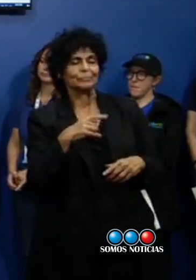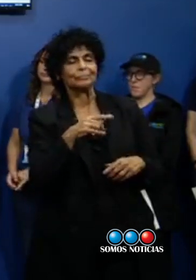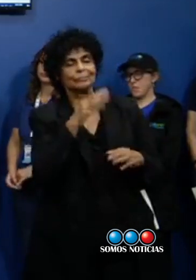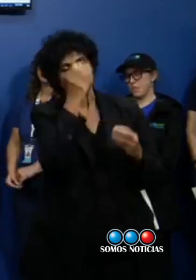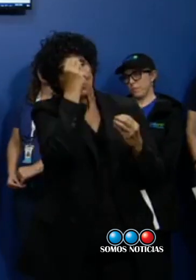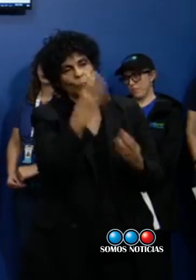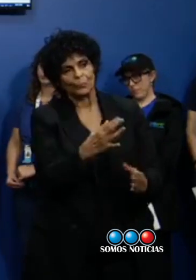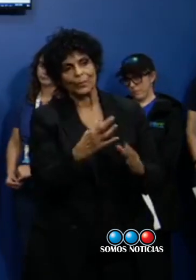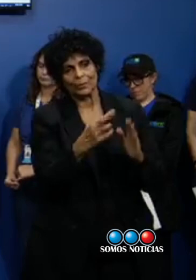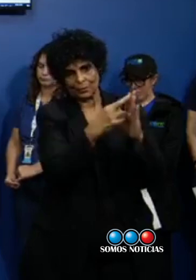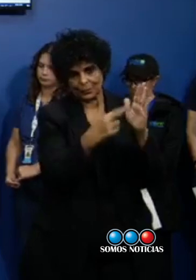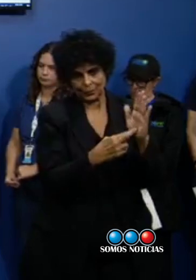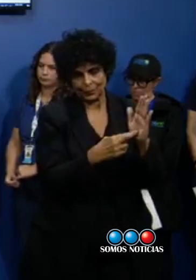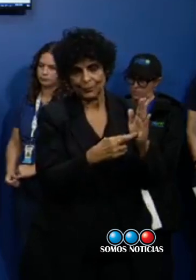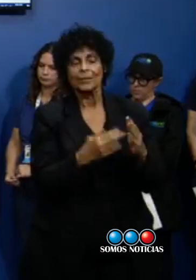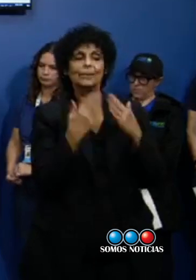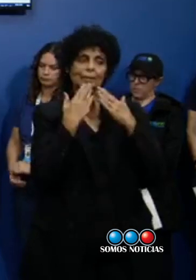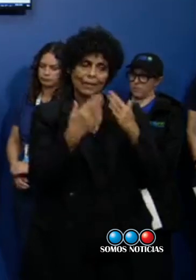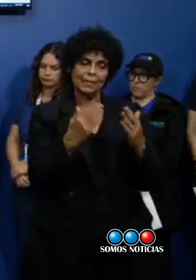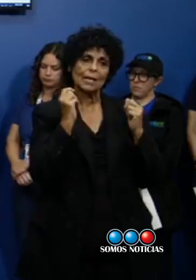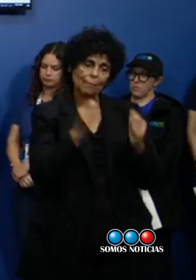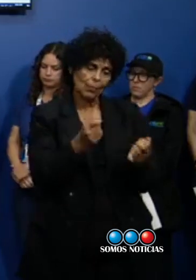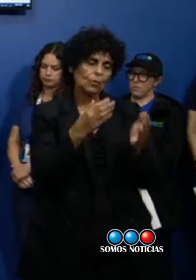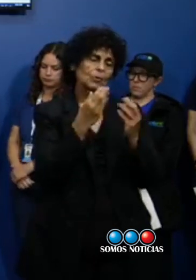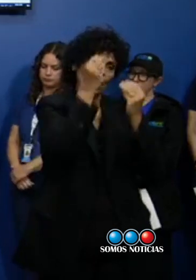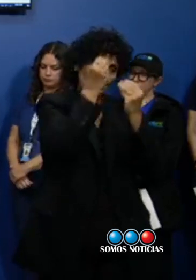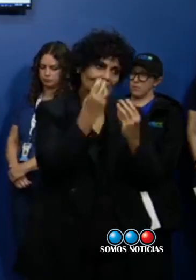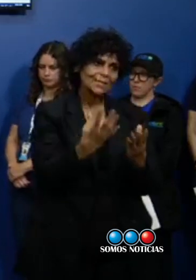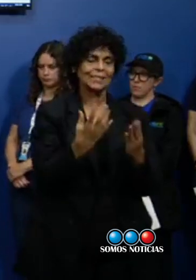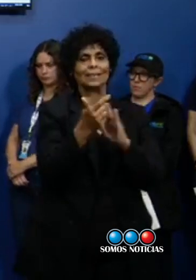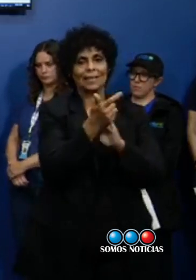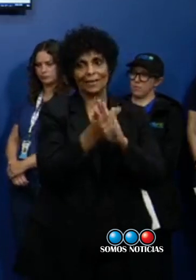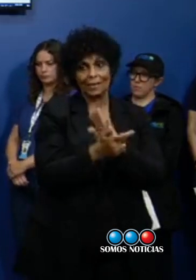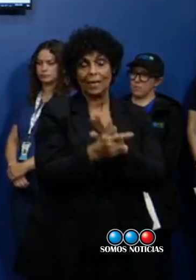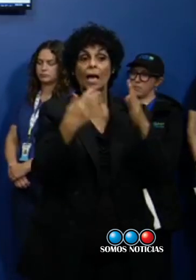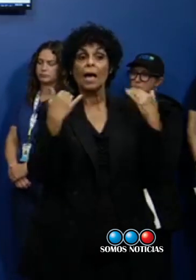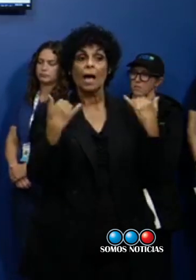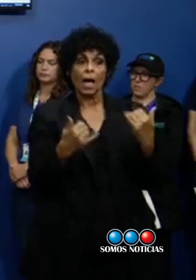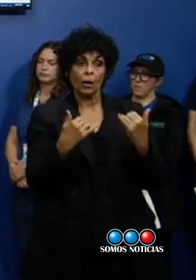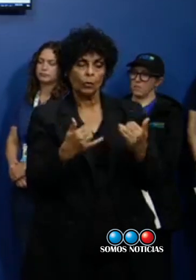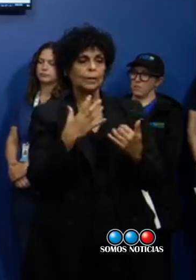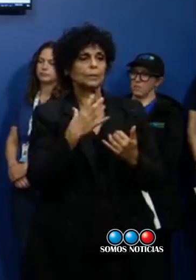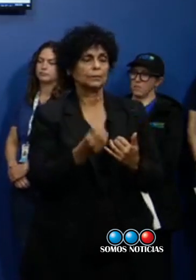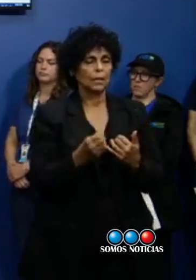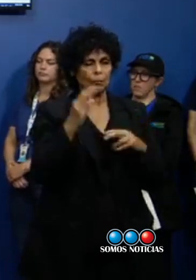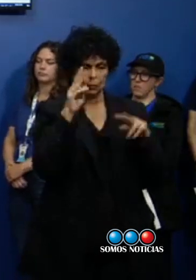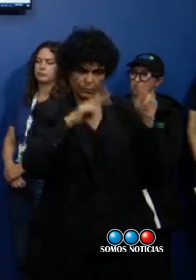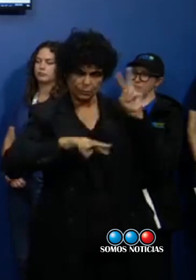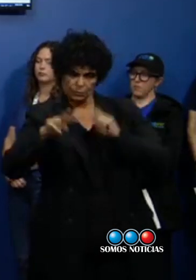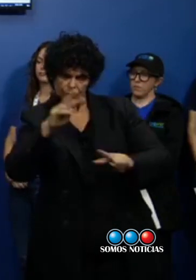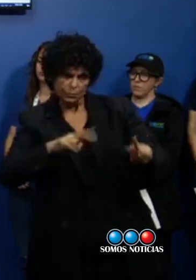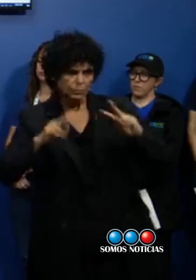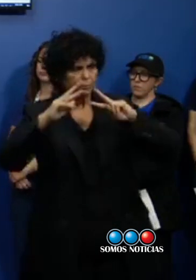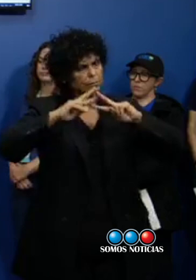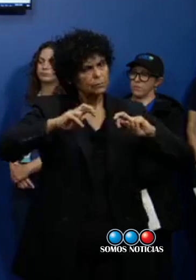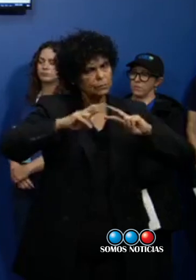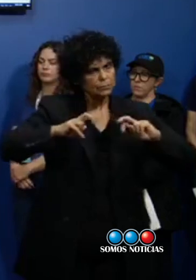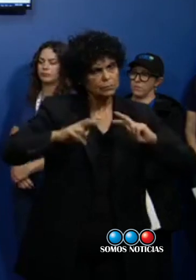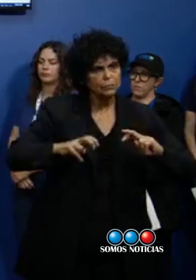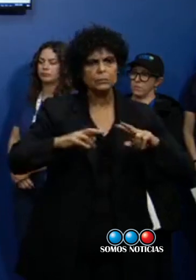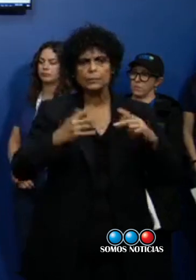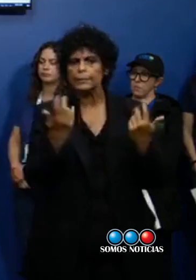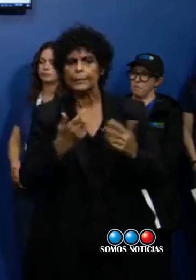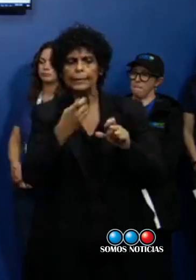de emergencia y respetar la ley estamos ahora en la etapa de evaluar los daños y cooperando con